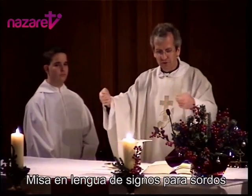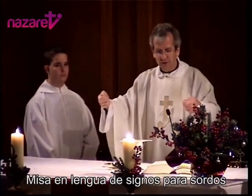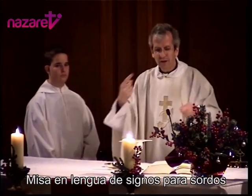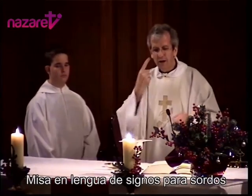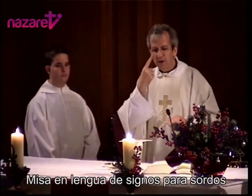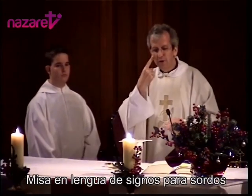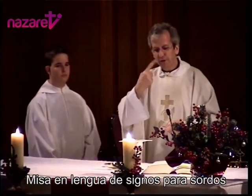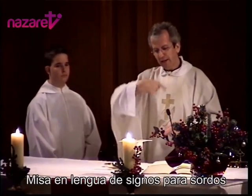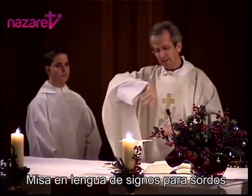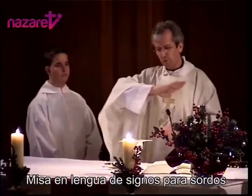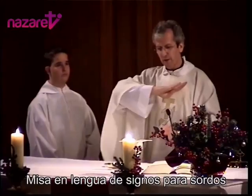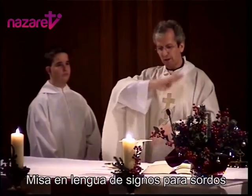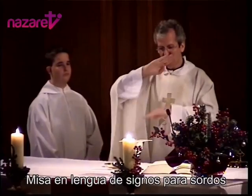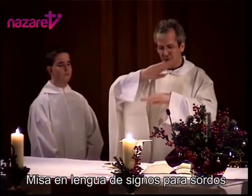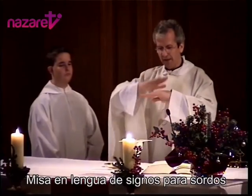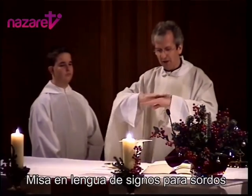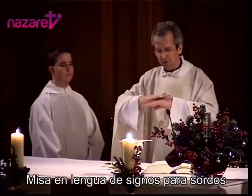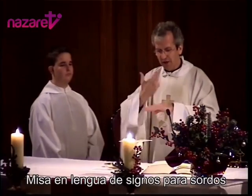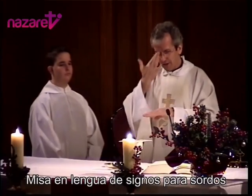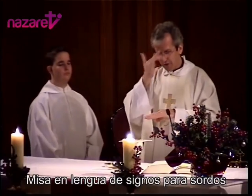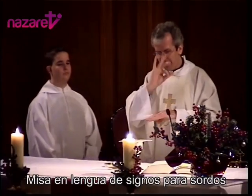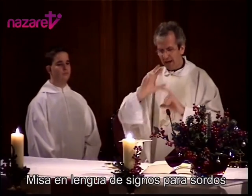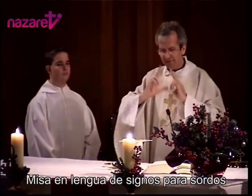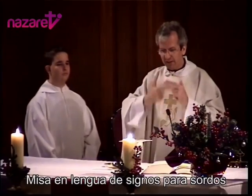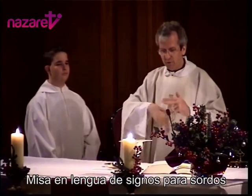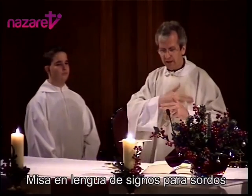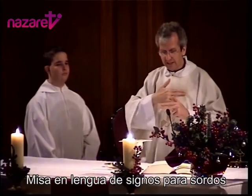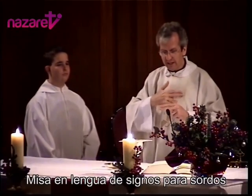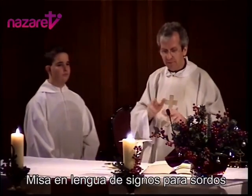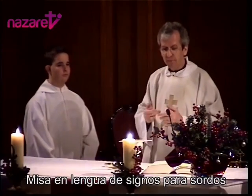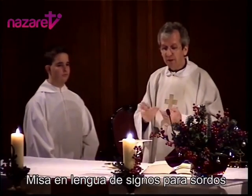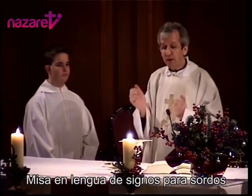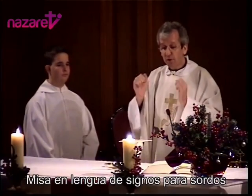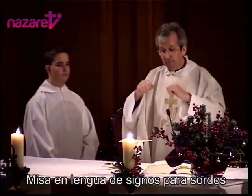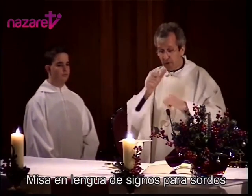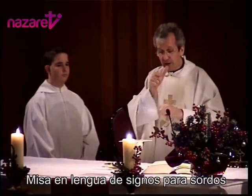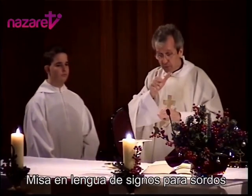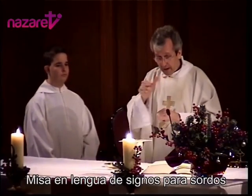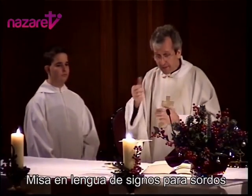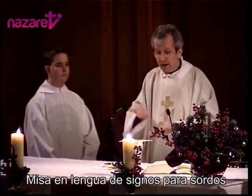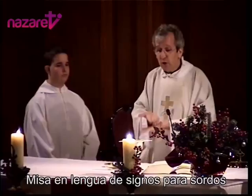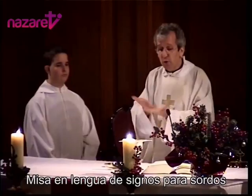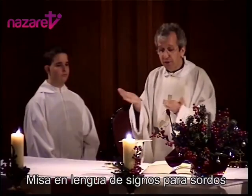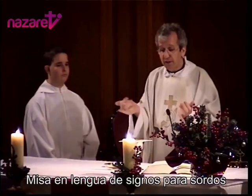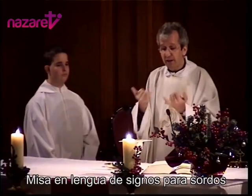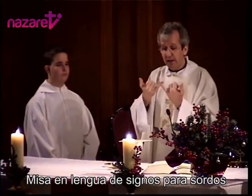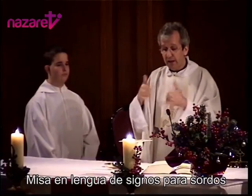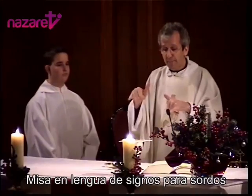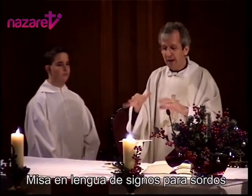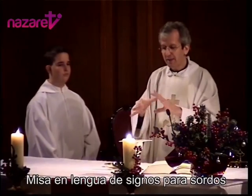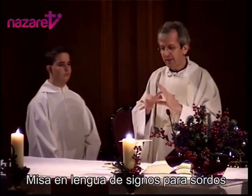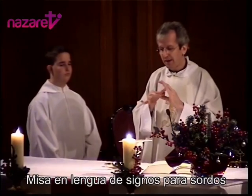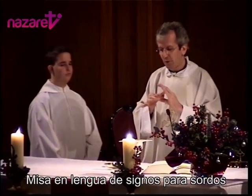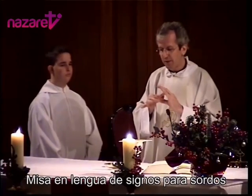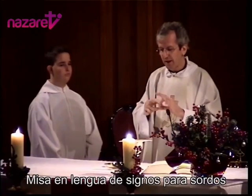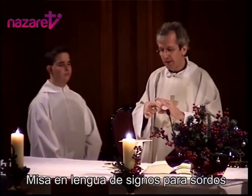os doy. No tengas en cuenta nuestros pecados, sino mira la fe de tu Iglesia y, conforme a tu palabra, concédele la